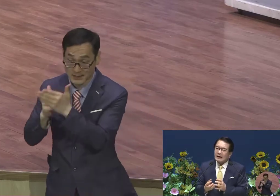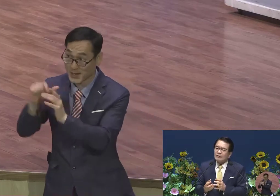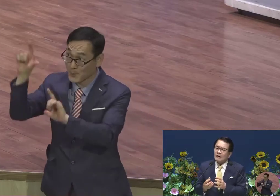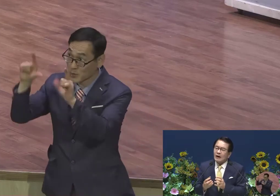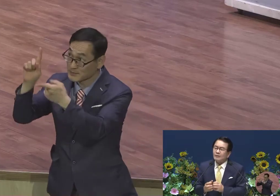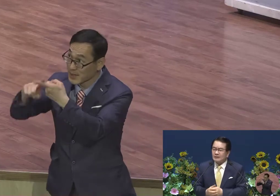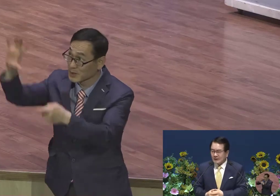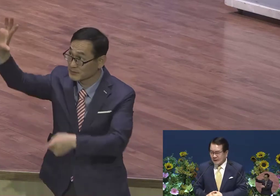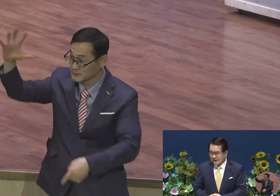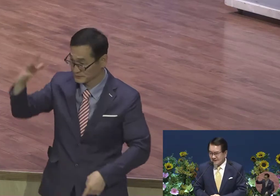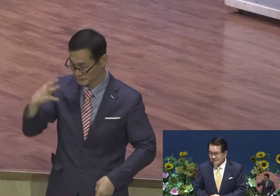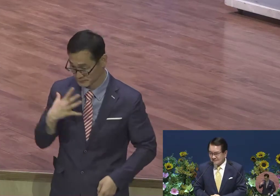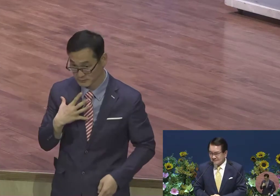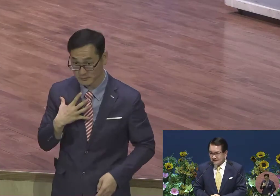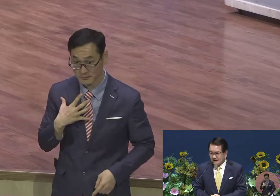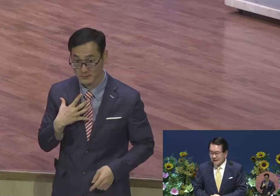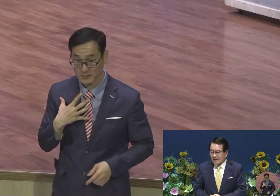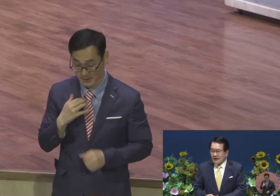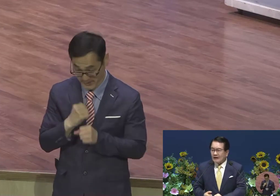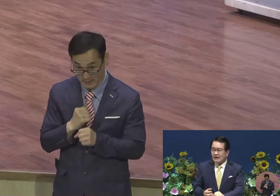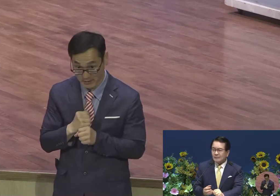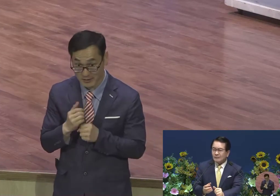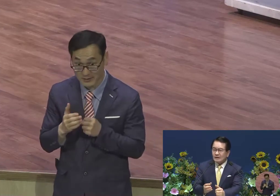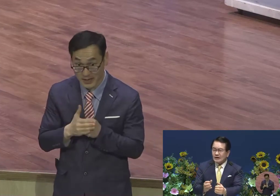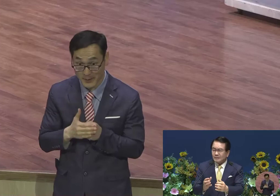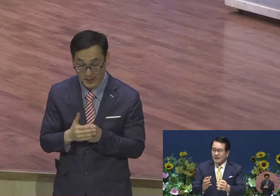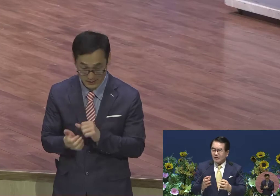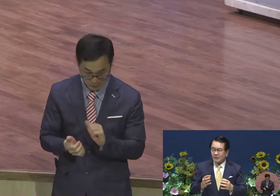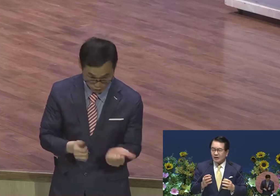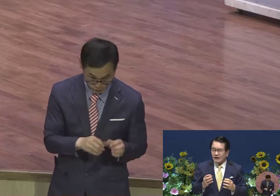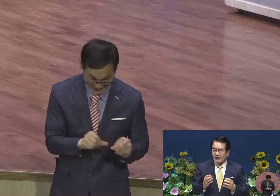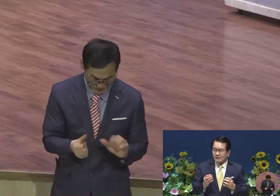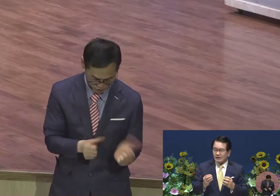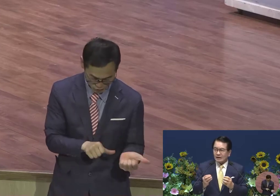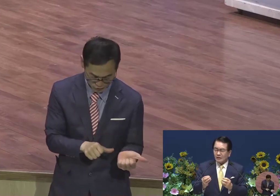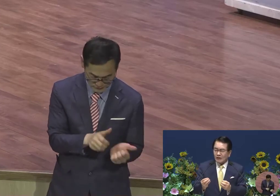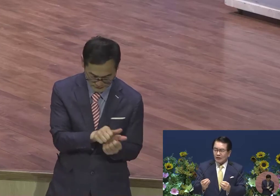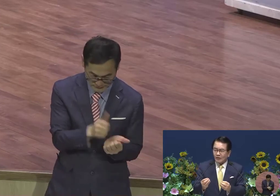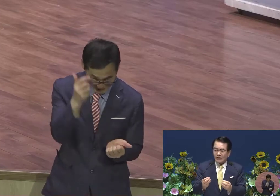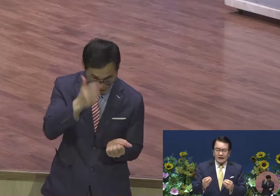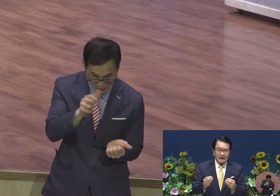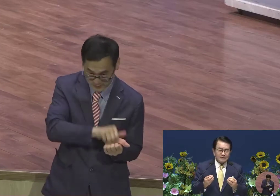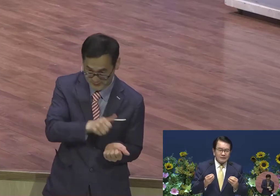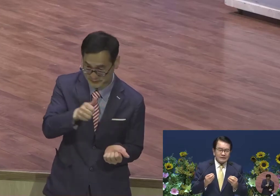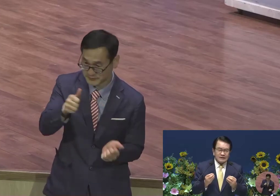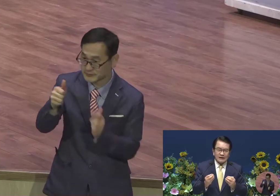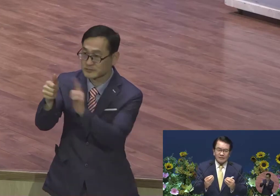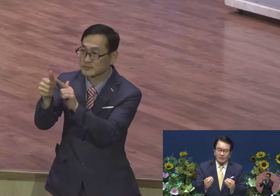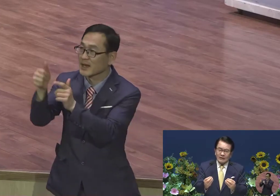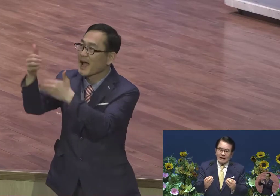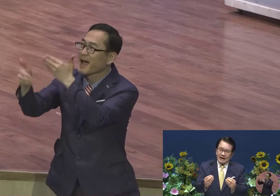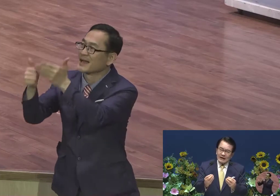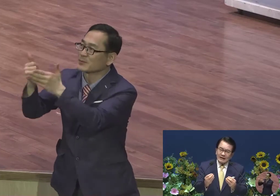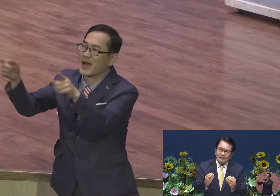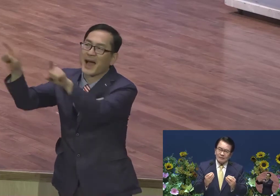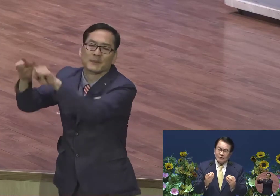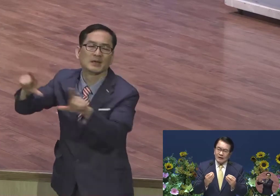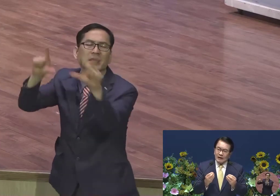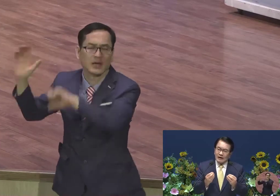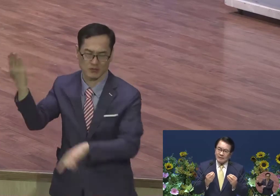하나님과 함께 살아야 돼요. 하나님을 예비하고 하나님과 대화하고 하나님을 찬양하고